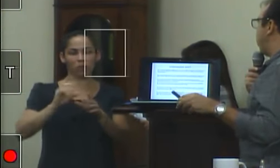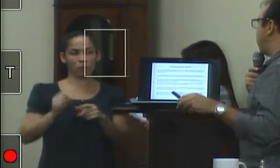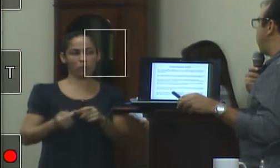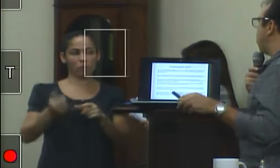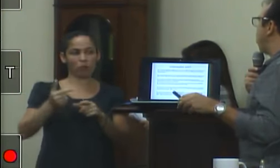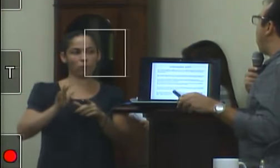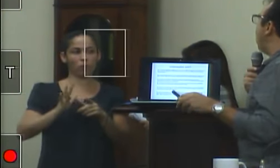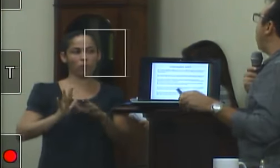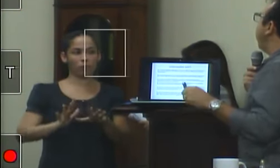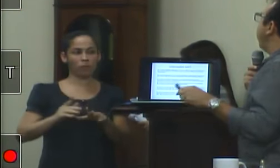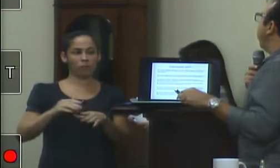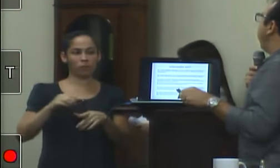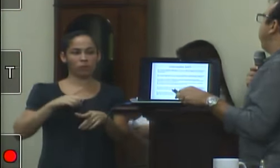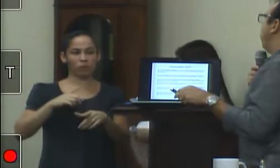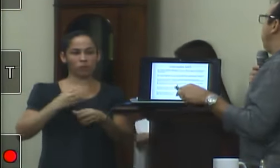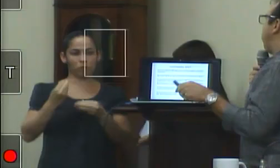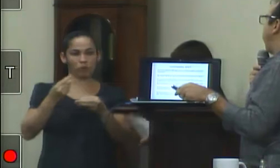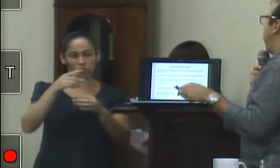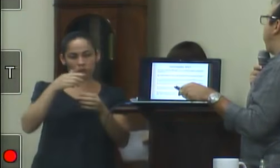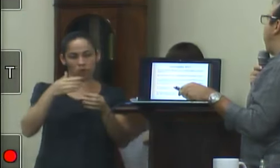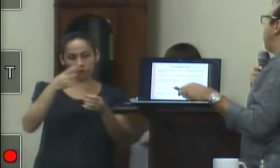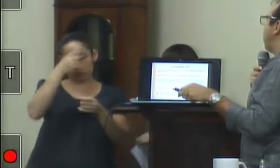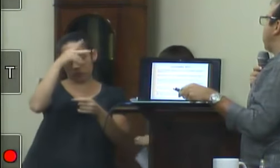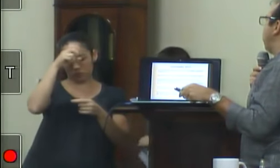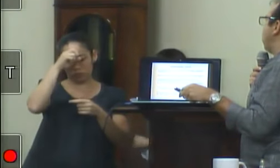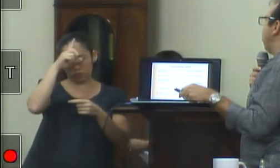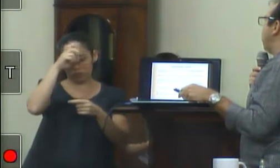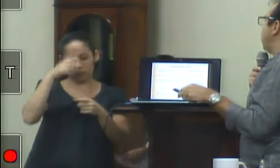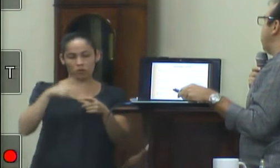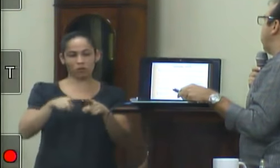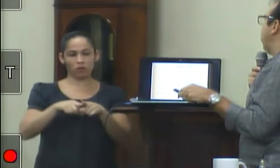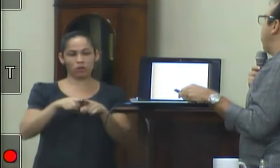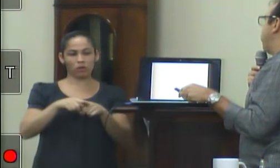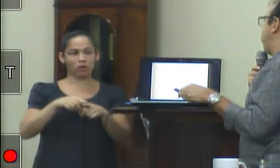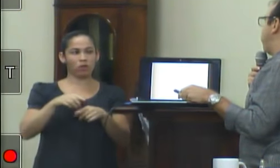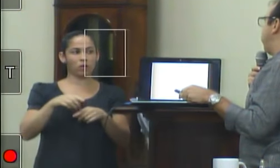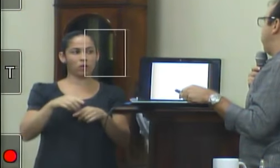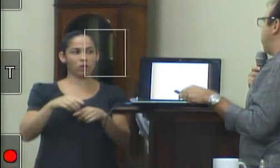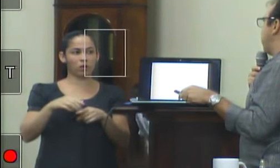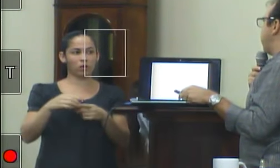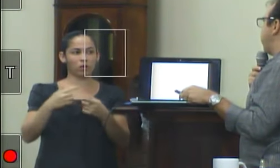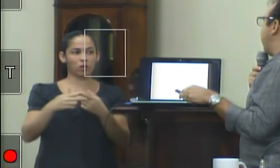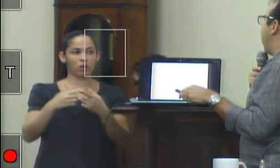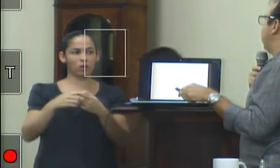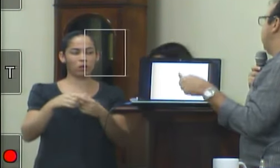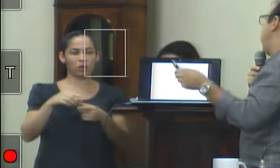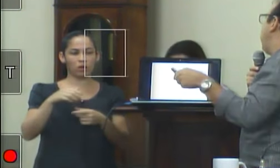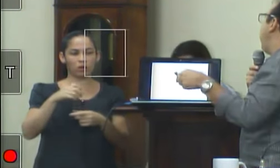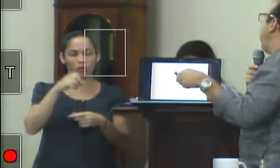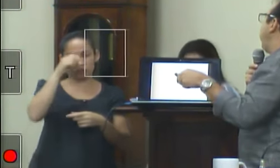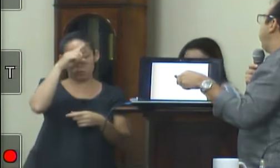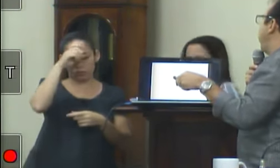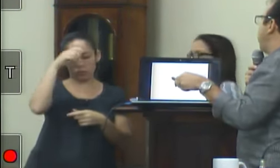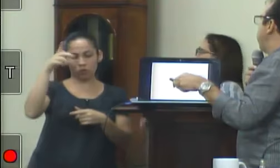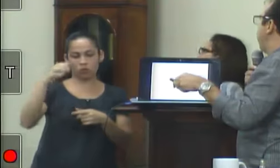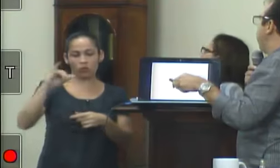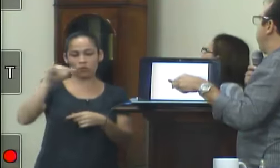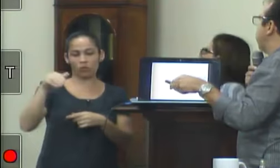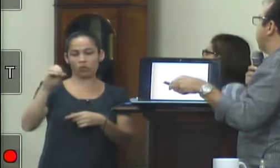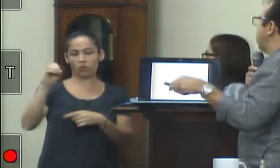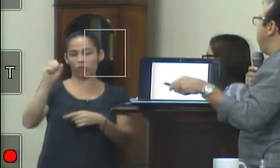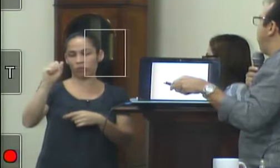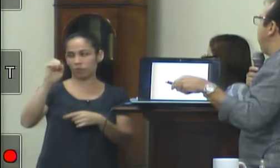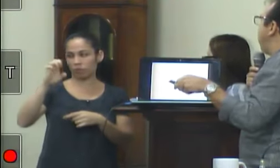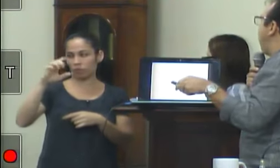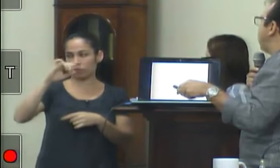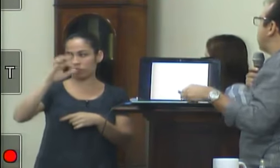internações no Hospital Escola, né? Uma pequena parte no Hospital José Fonseca, principalmente de internações psiquiátricas, né? 13,8%